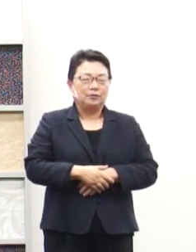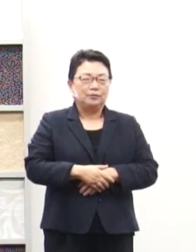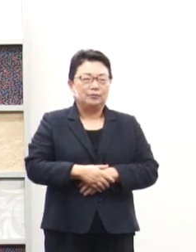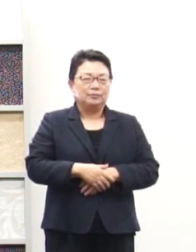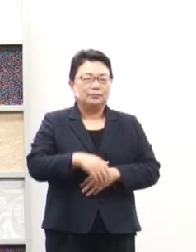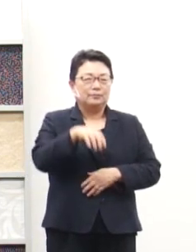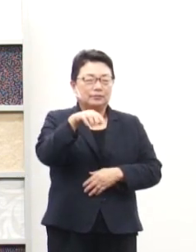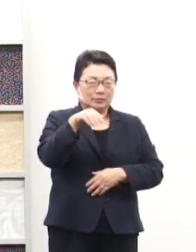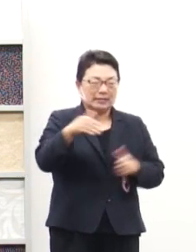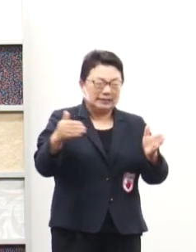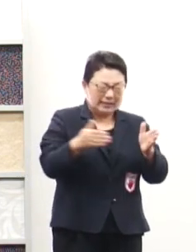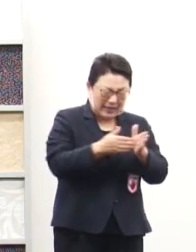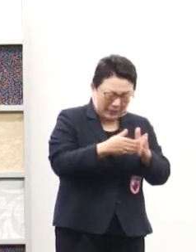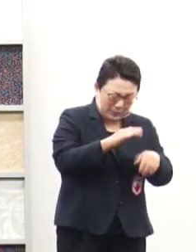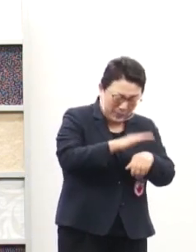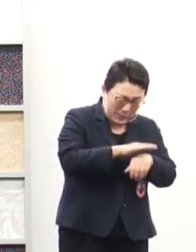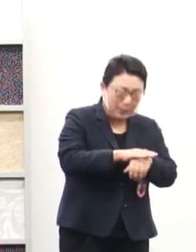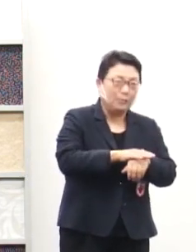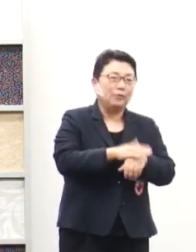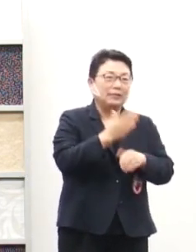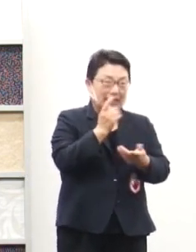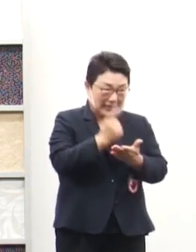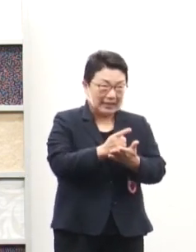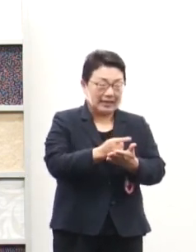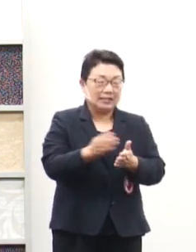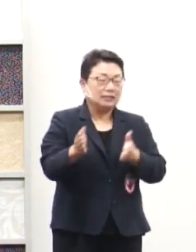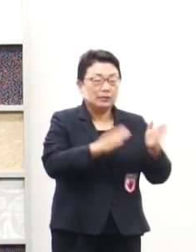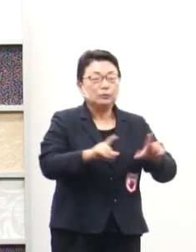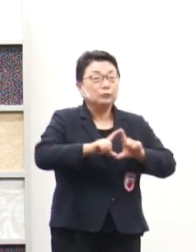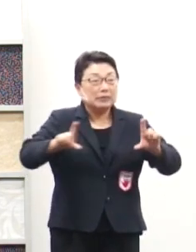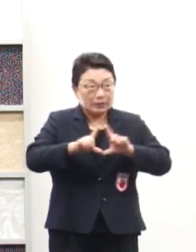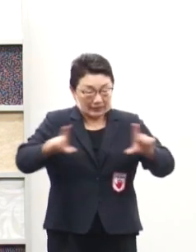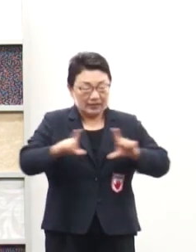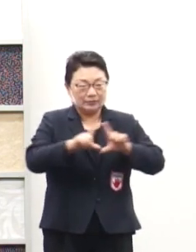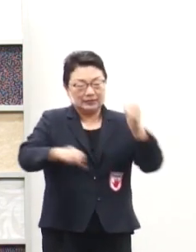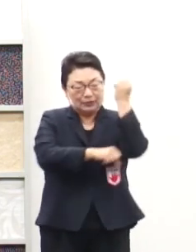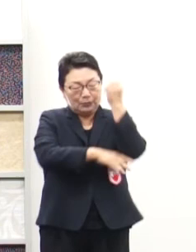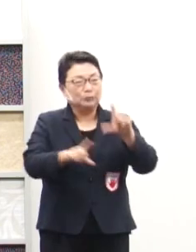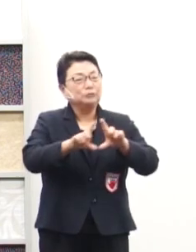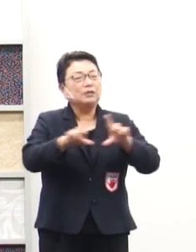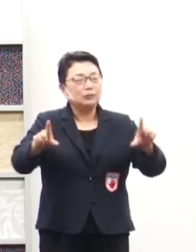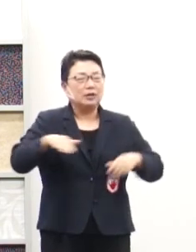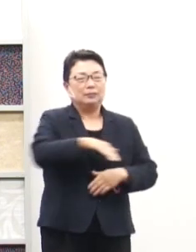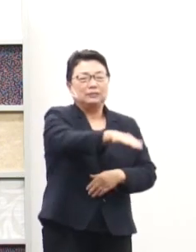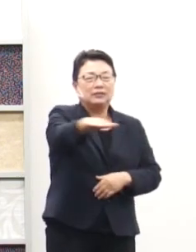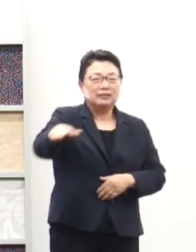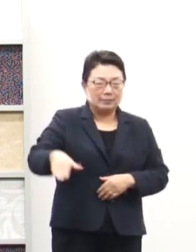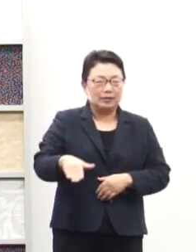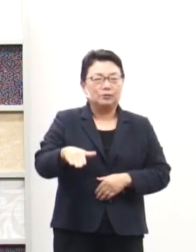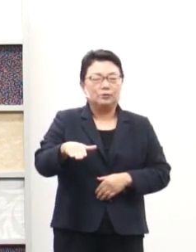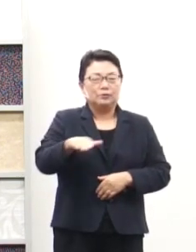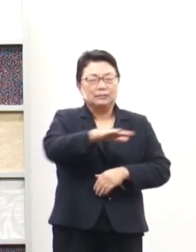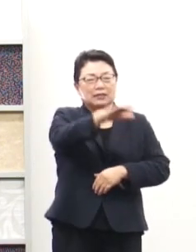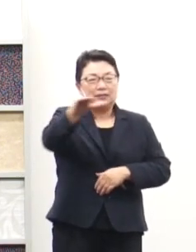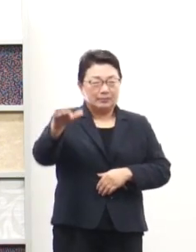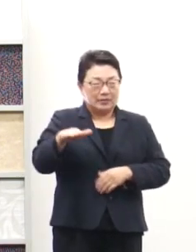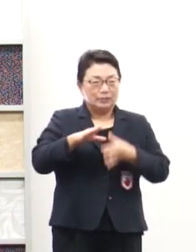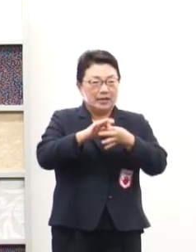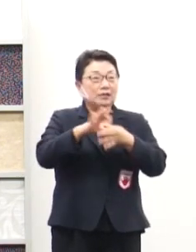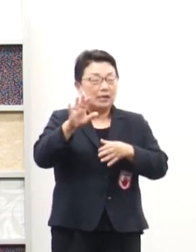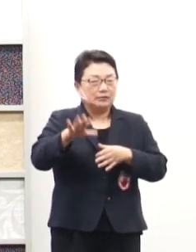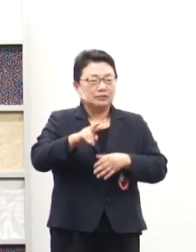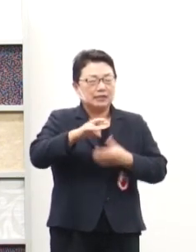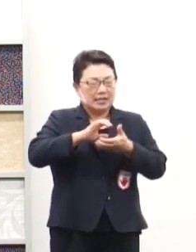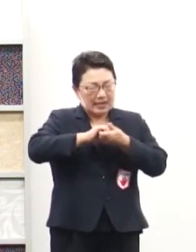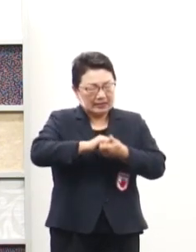としての位置づけであって、まあ、普段使いはですね、今申し上げた、多くの皆さんの関心事ですので、必ず